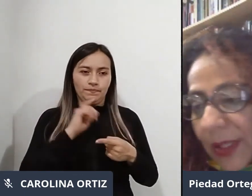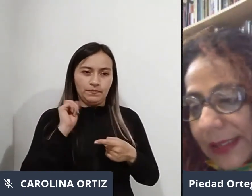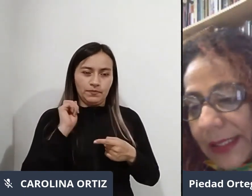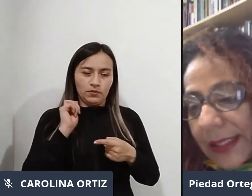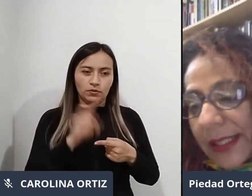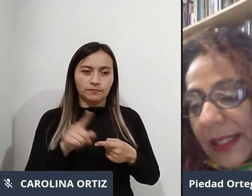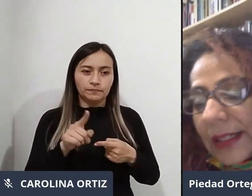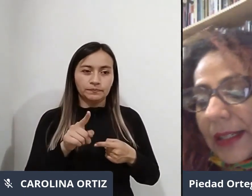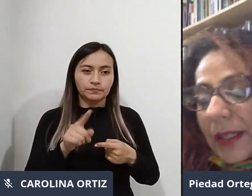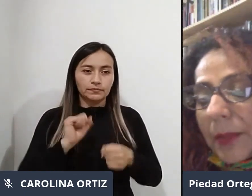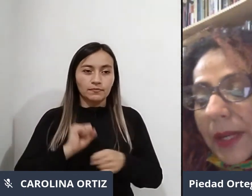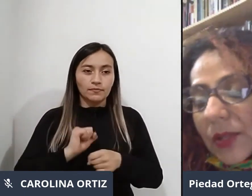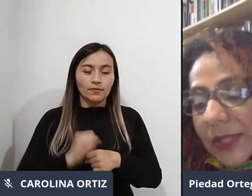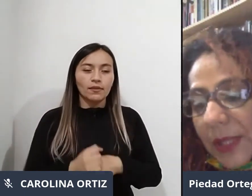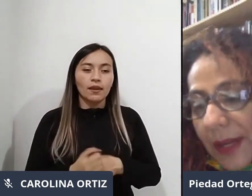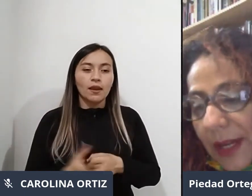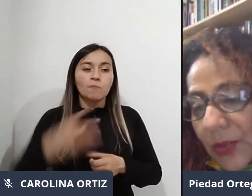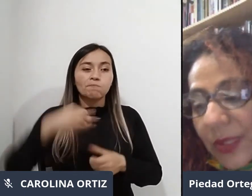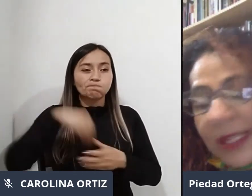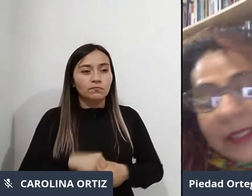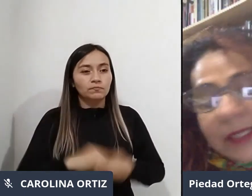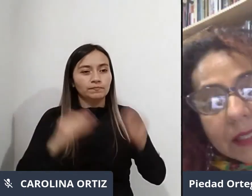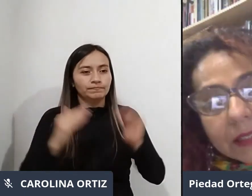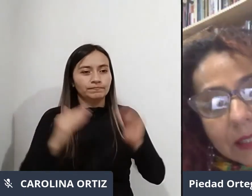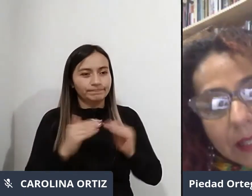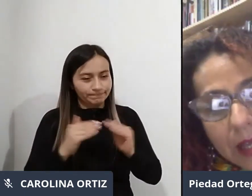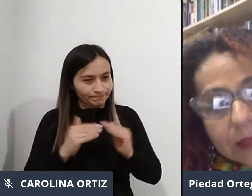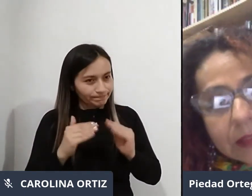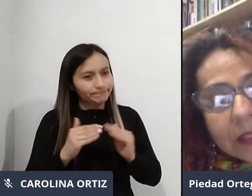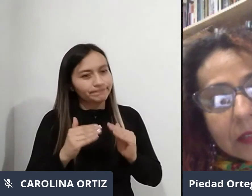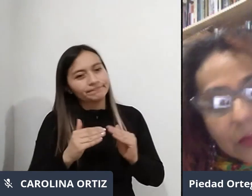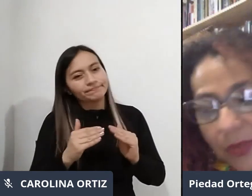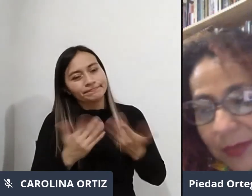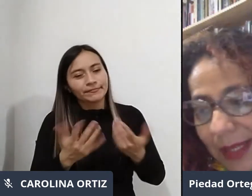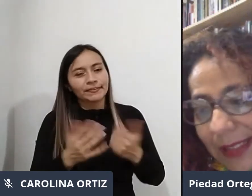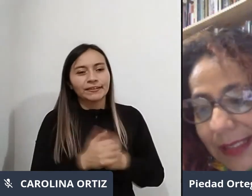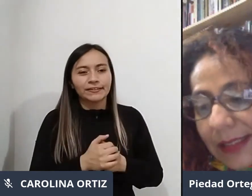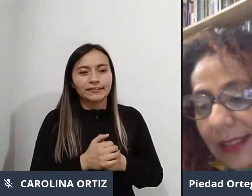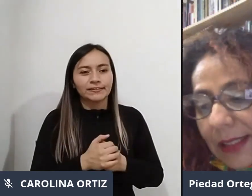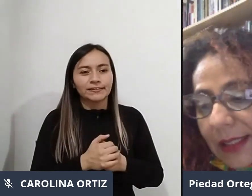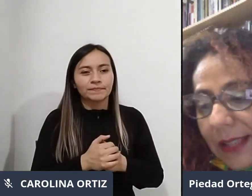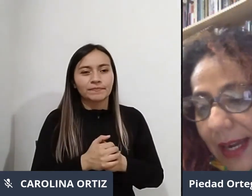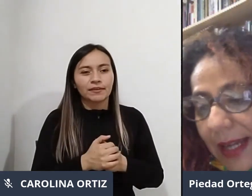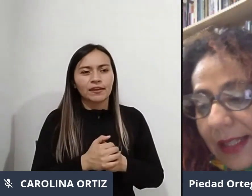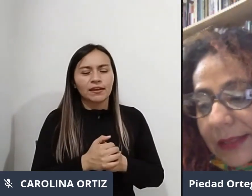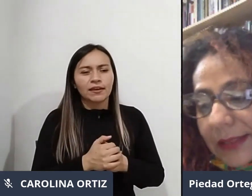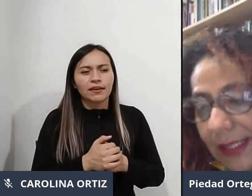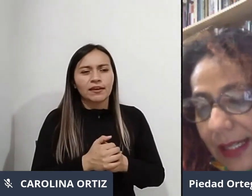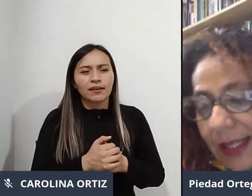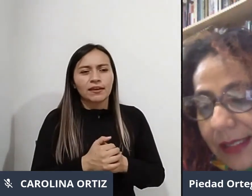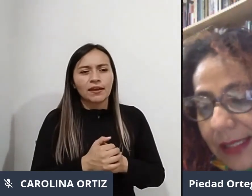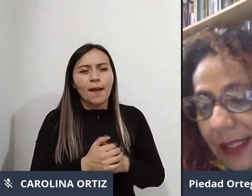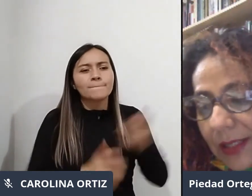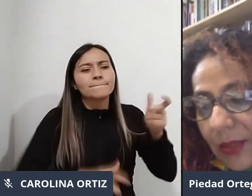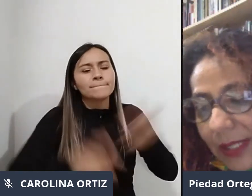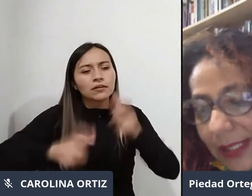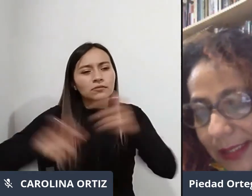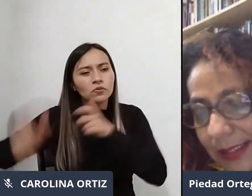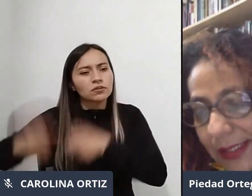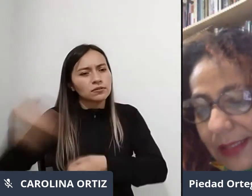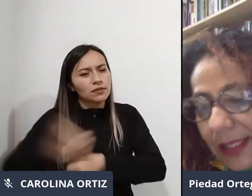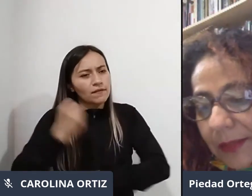esta cuarentena para los trabajadores itinerantes o informales que ganan día a día lo